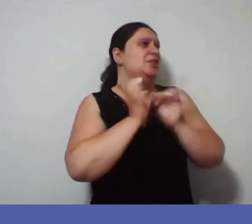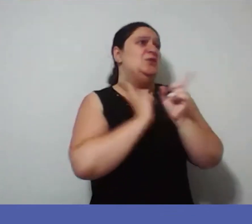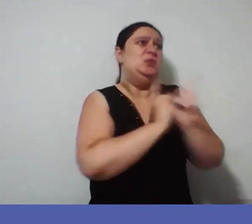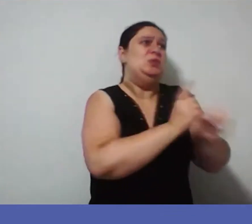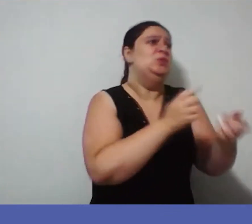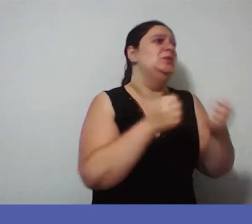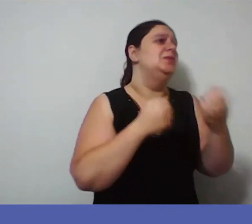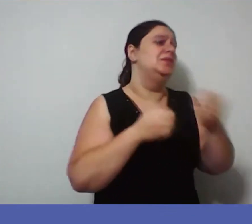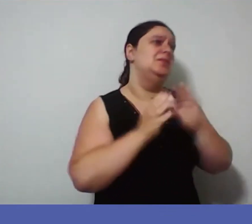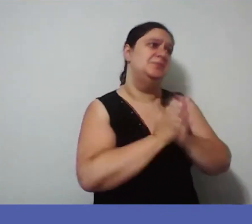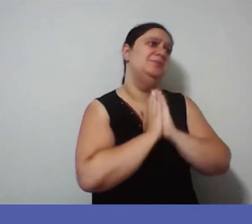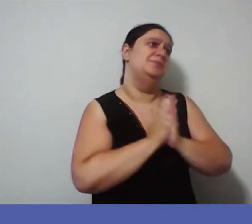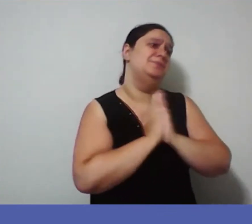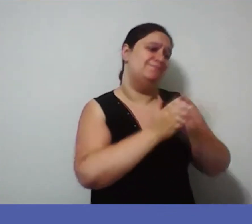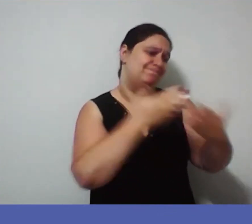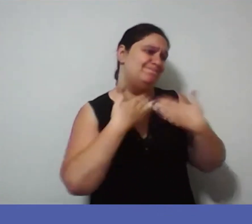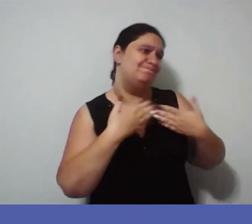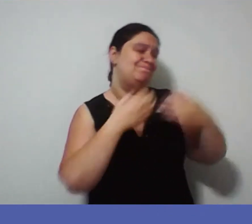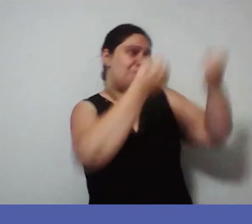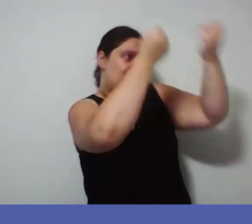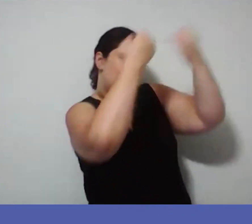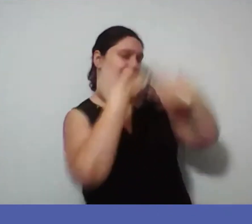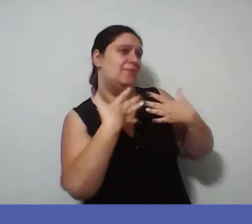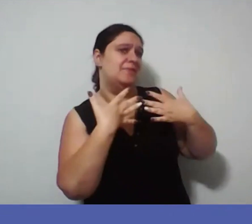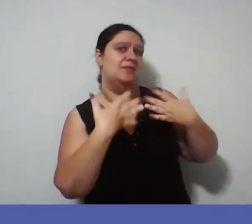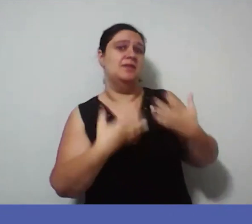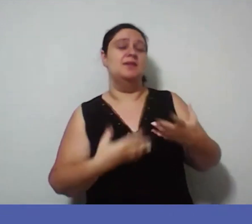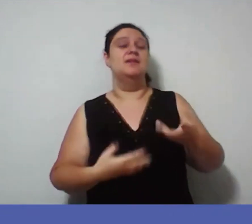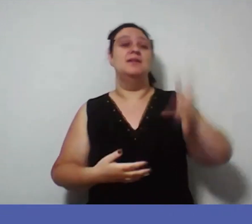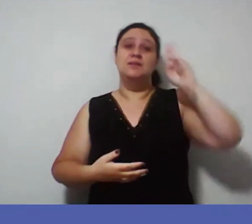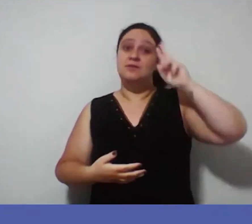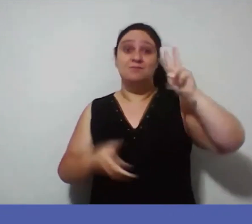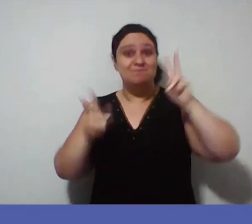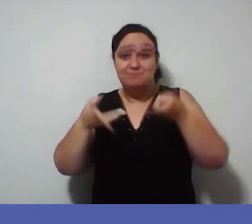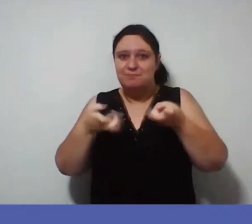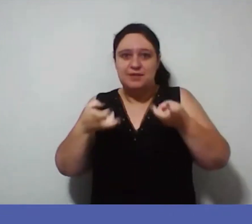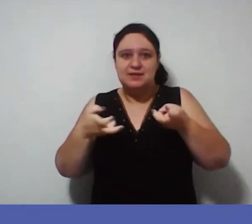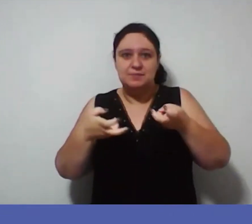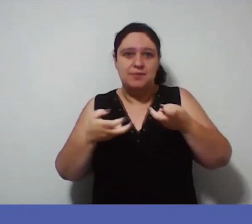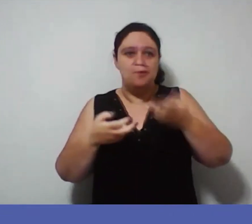que eu estou falando, Senhor, eu quero ver.